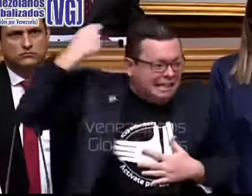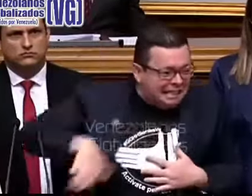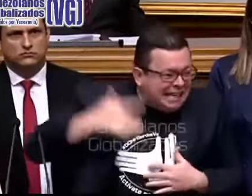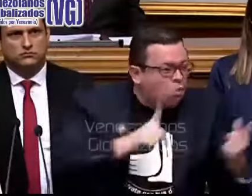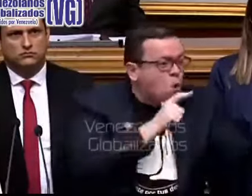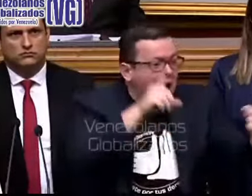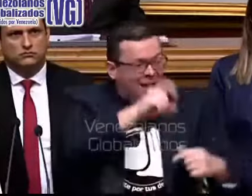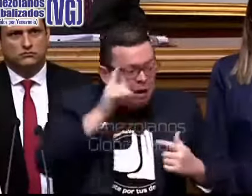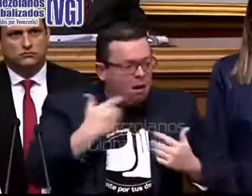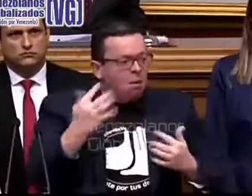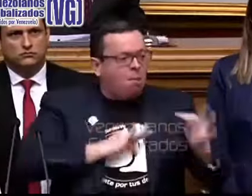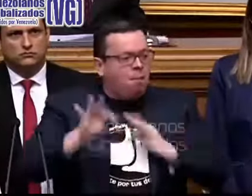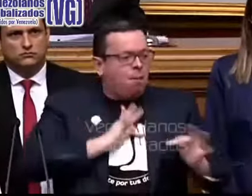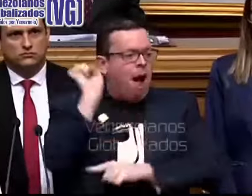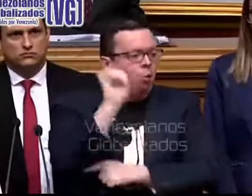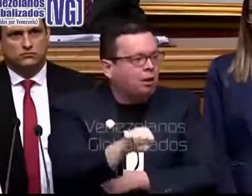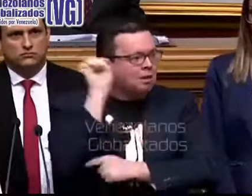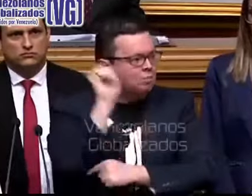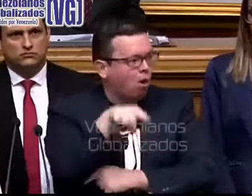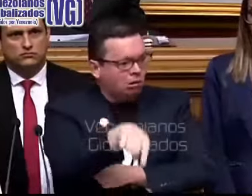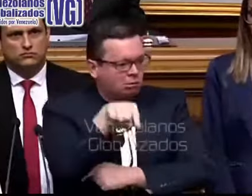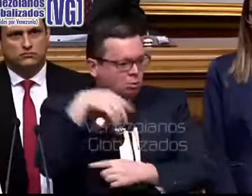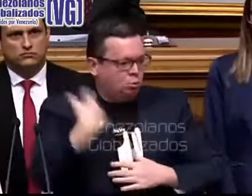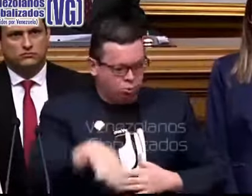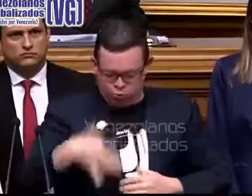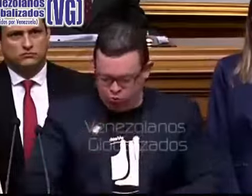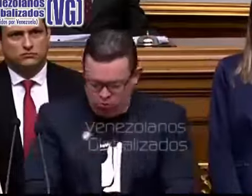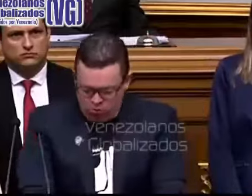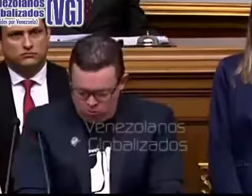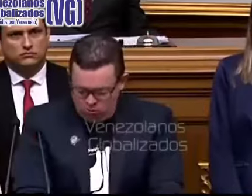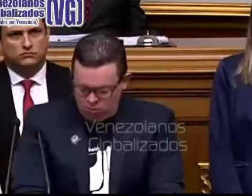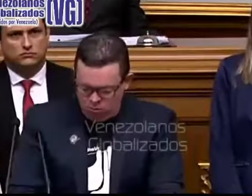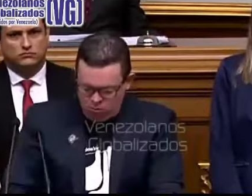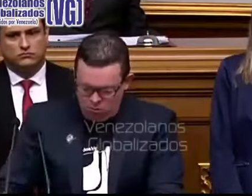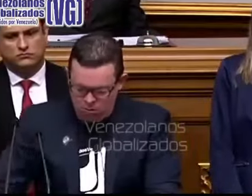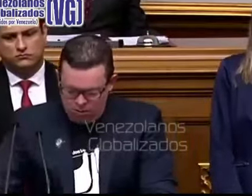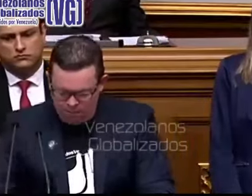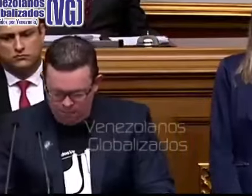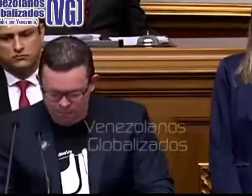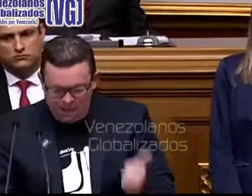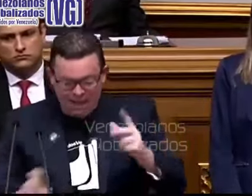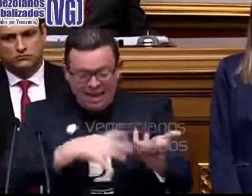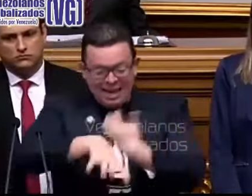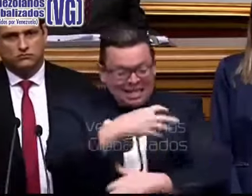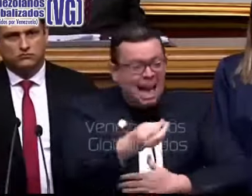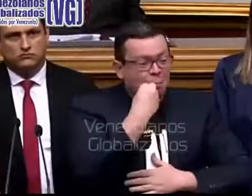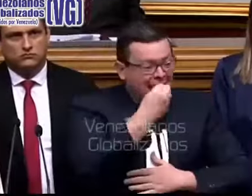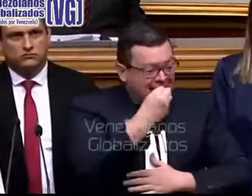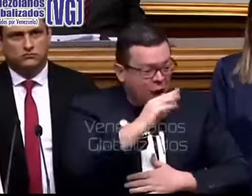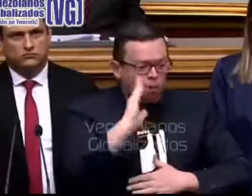la falta de estos suministros. Hay personas con discapacidad intelectual, cito el caso específico de las personas con autismo. Ellas son